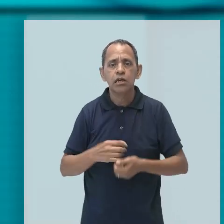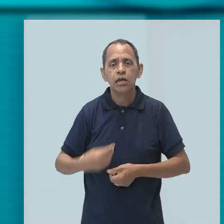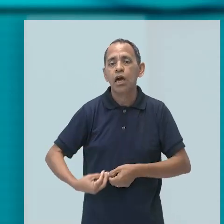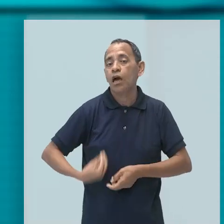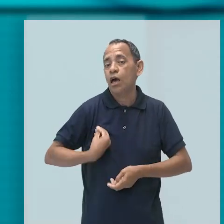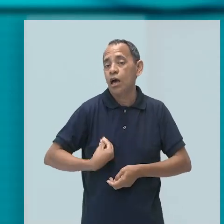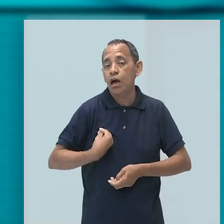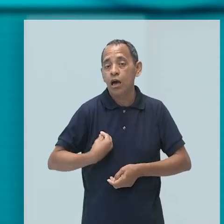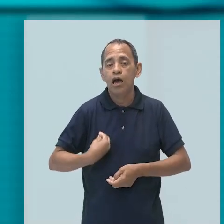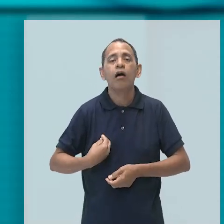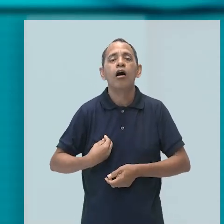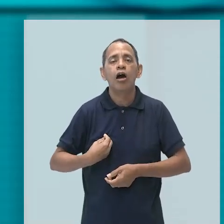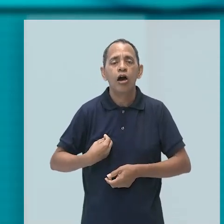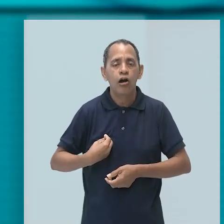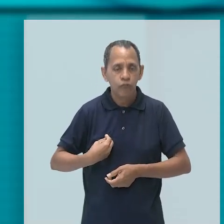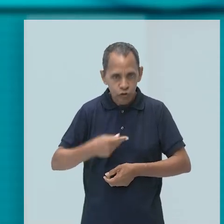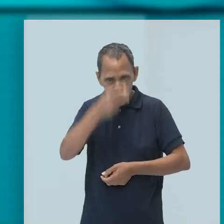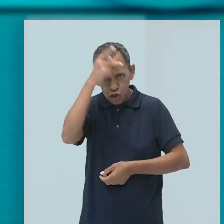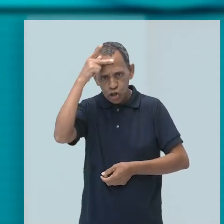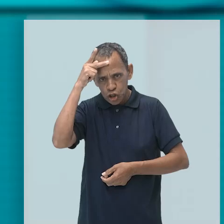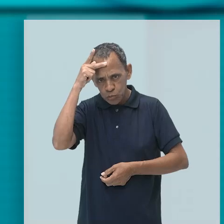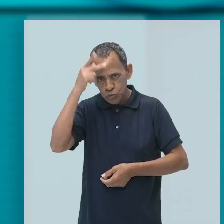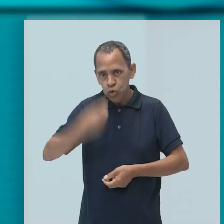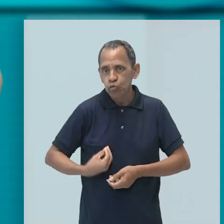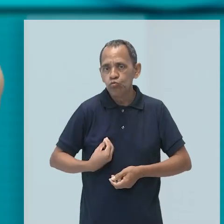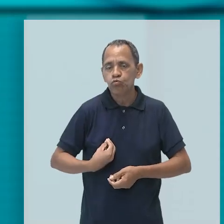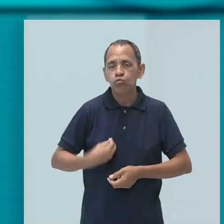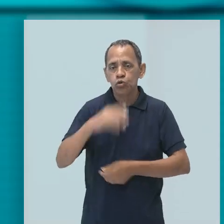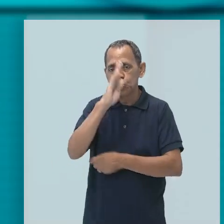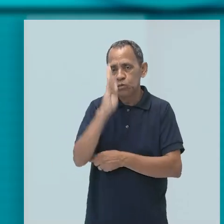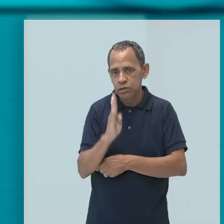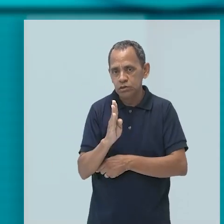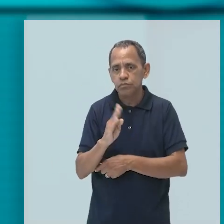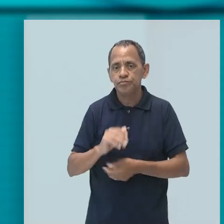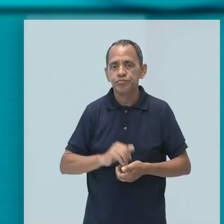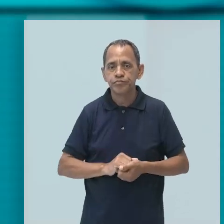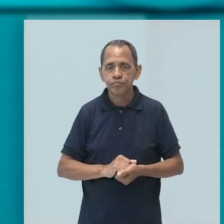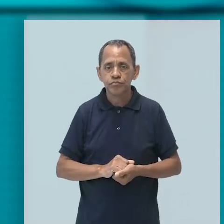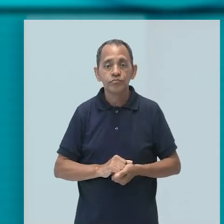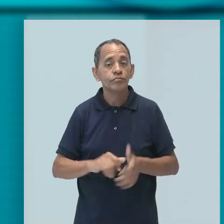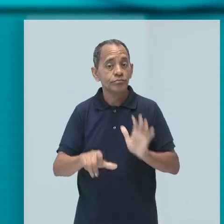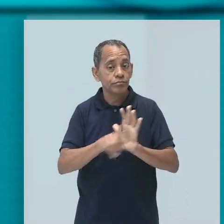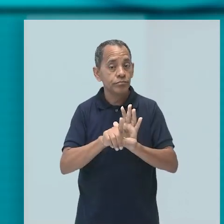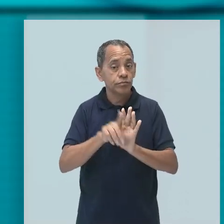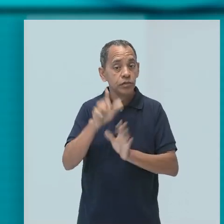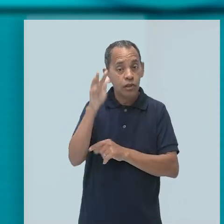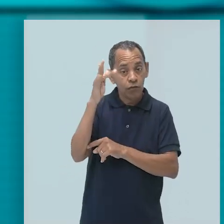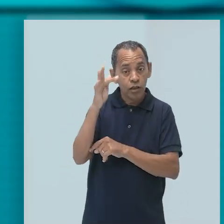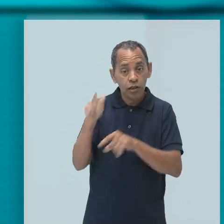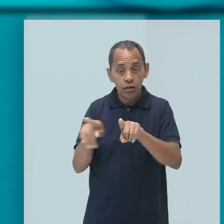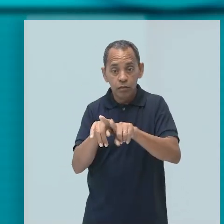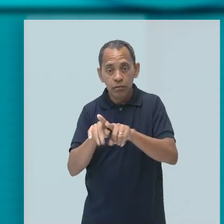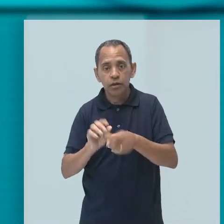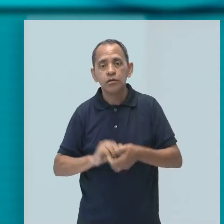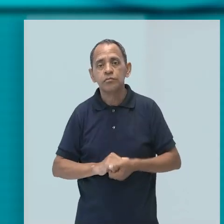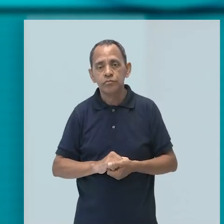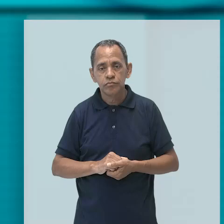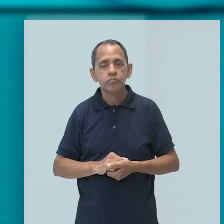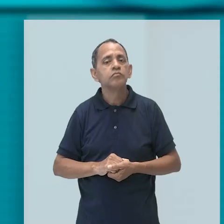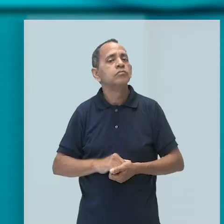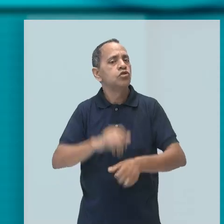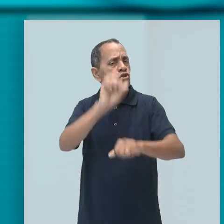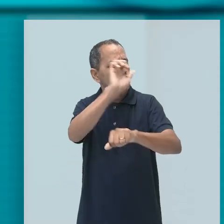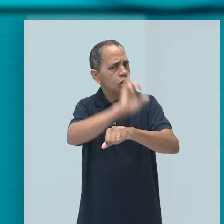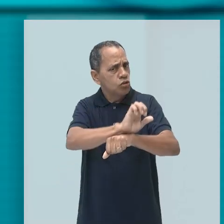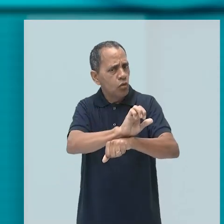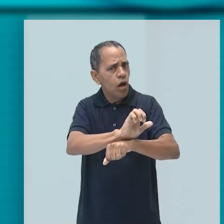de todos os cidadãos do nosso país, no caso de uma lei federal, ok? O mesmo vai acontecer numa lei que é de âmbito estadual, mas